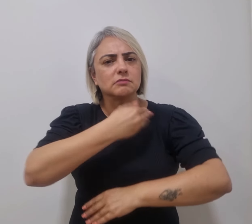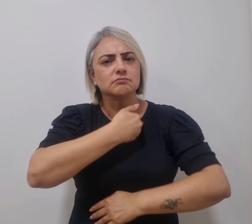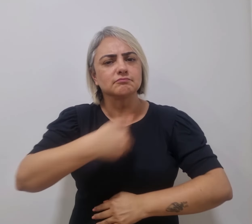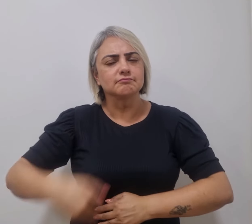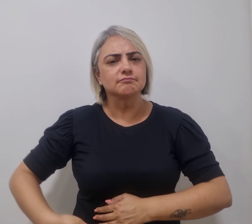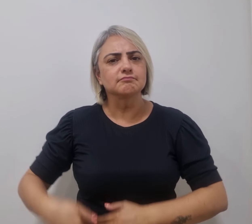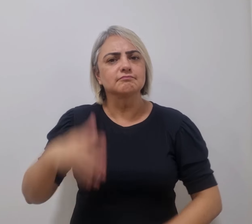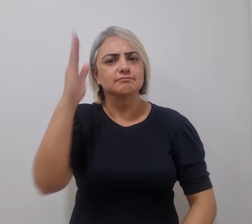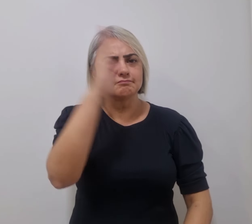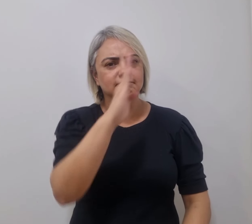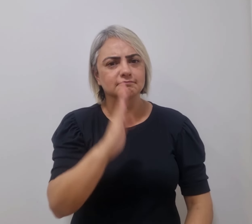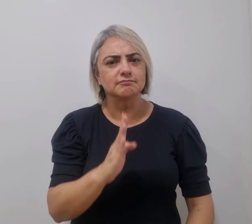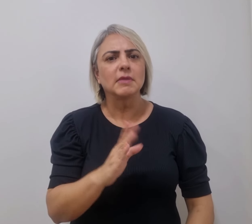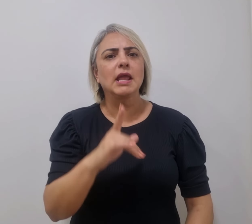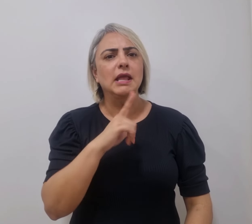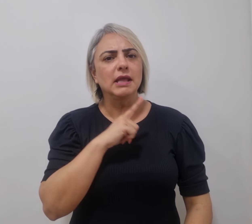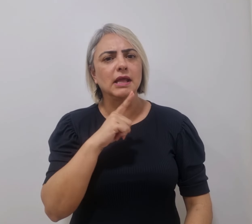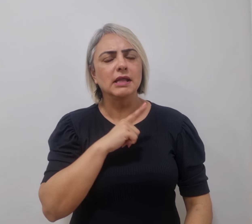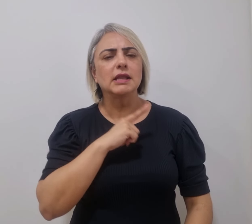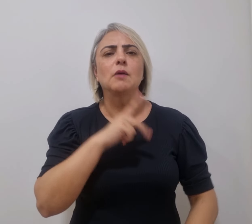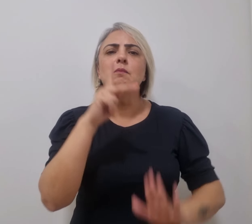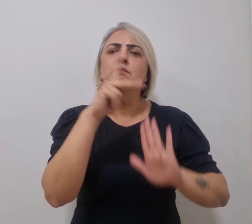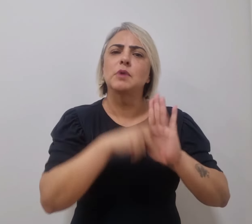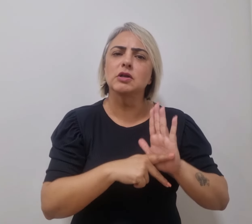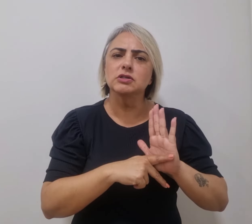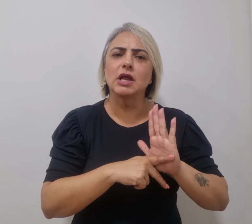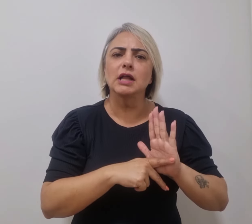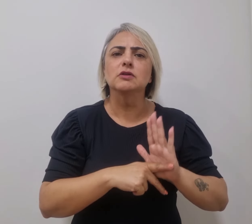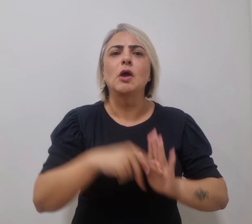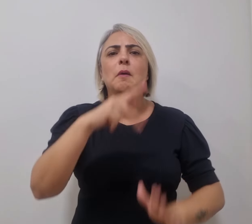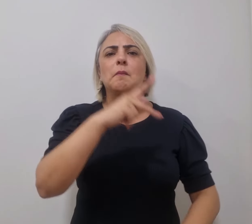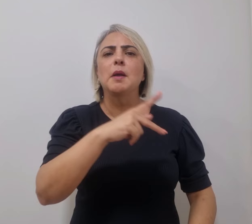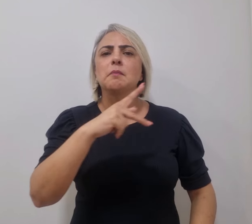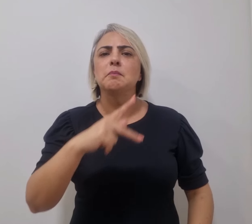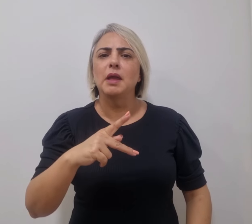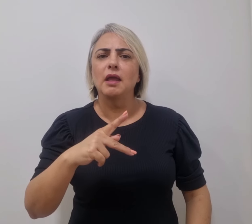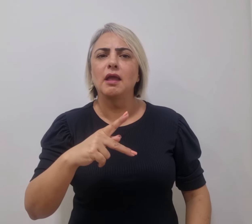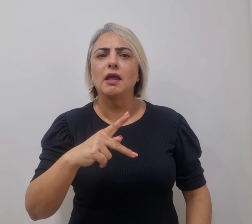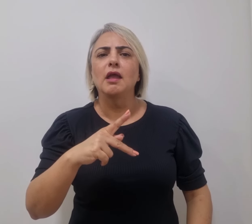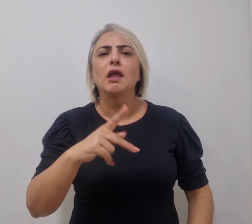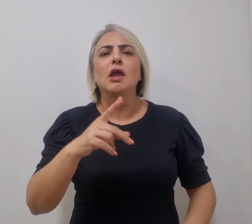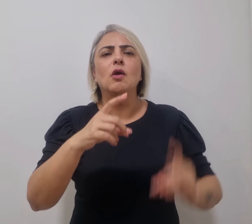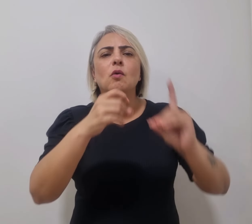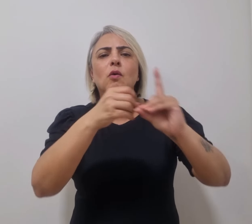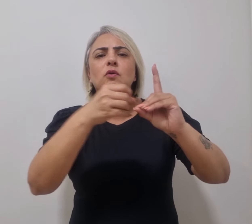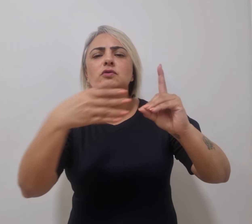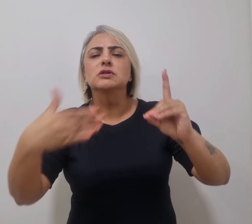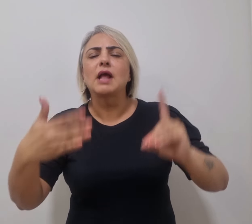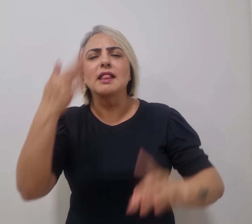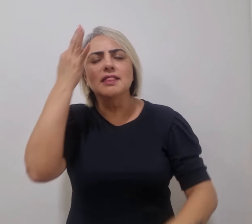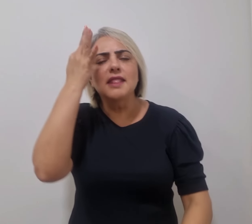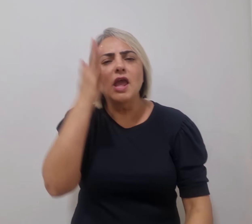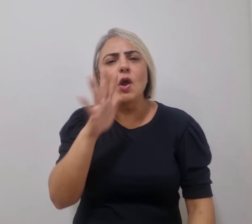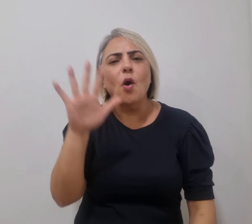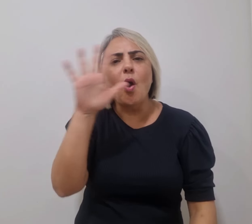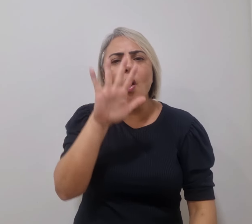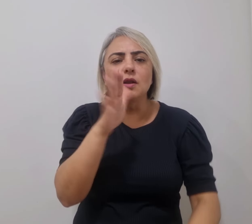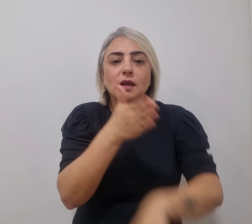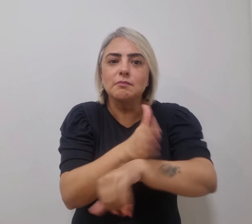Brasil que possui um projeto político-pedagógico com diretrizes teóricas e de práticas com